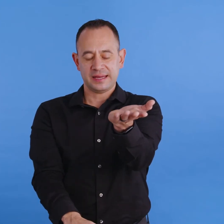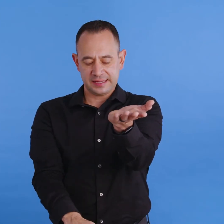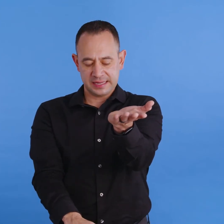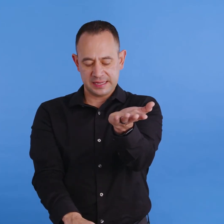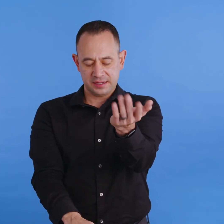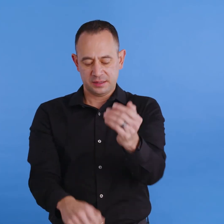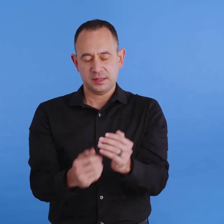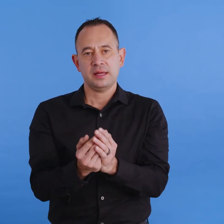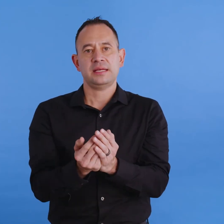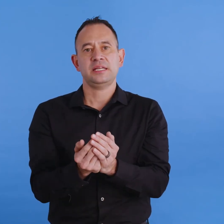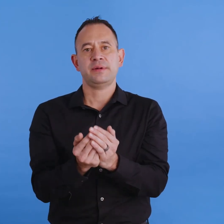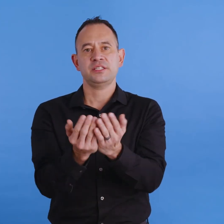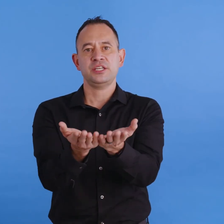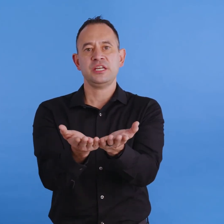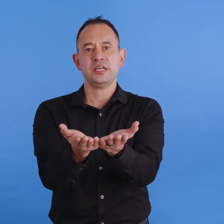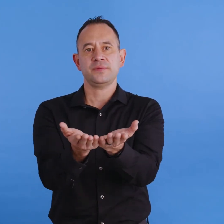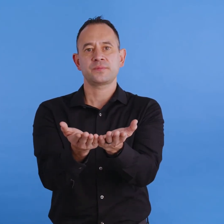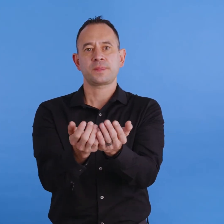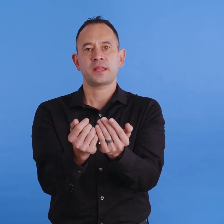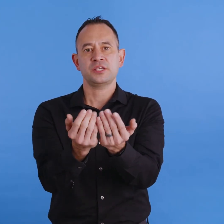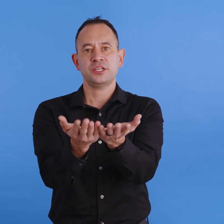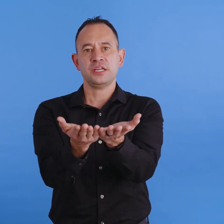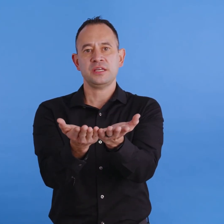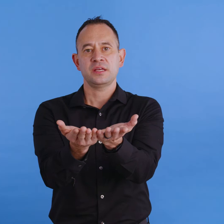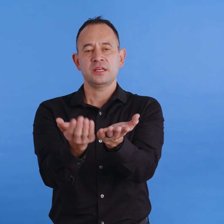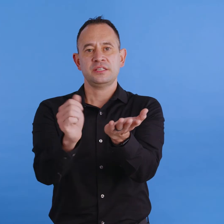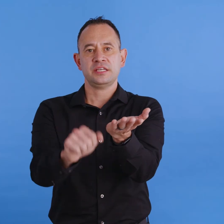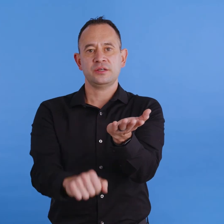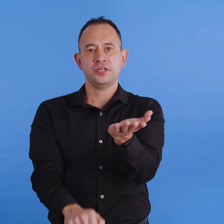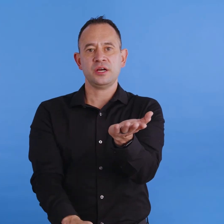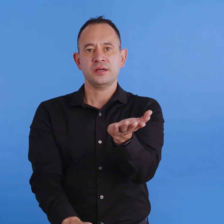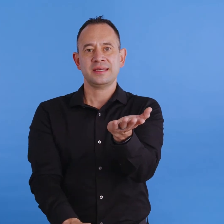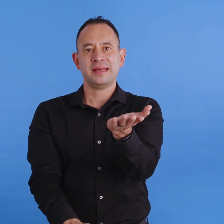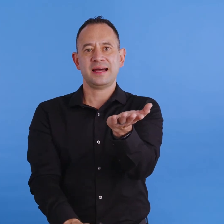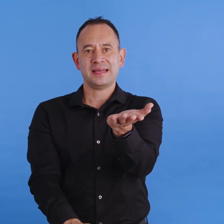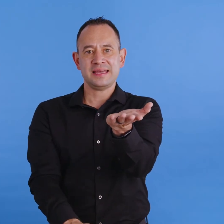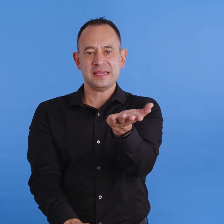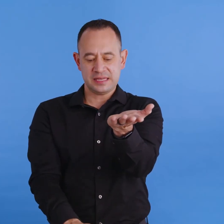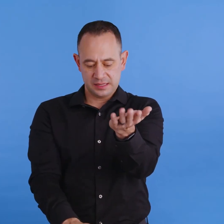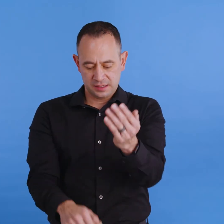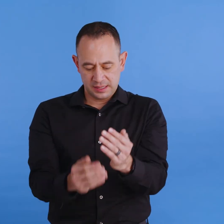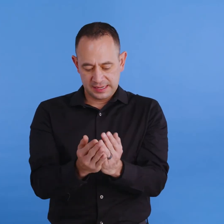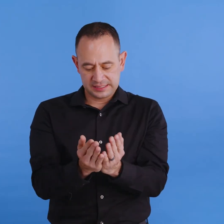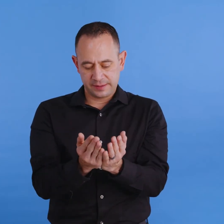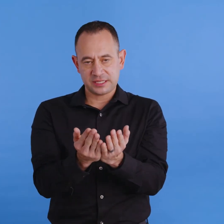e. La sílaba es y. Gui. Si quito ya, queda i. La sílaba es